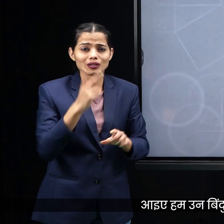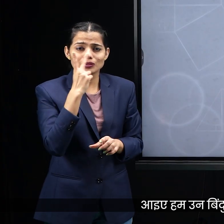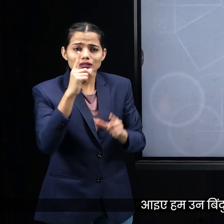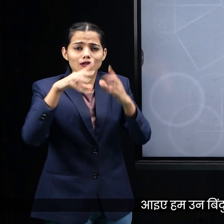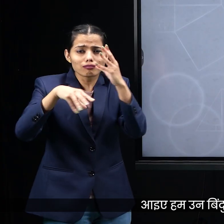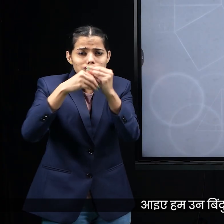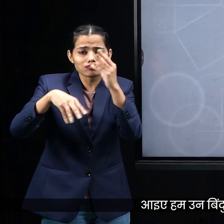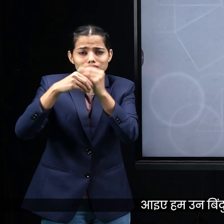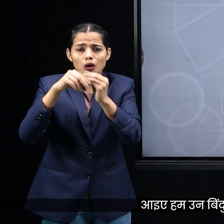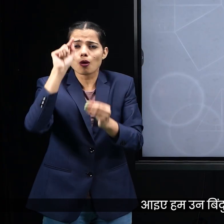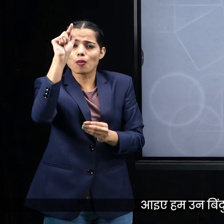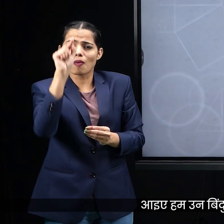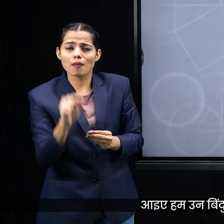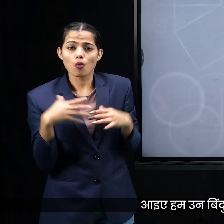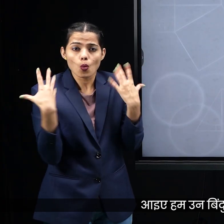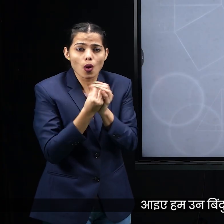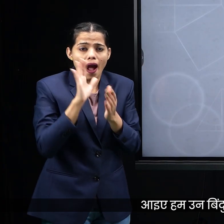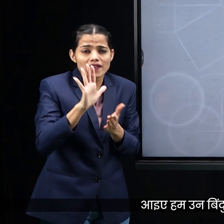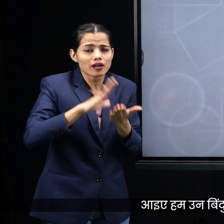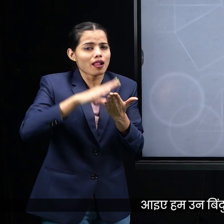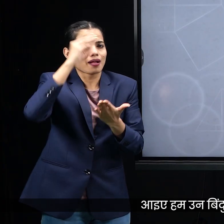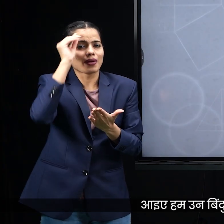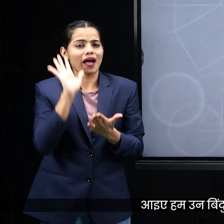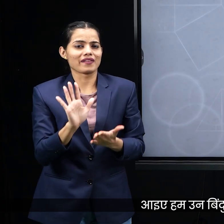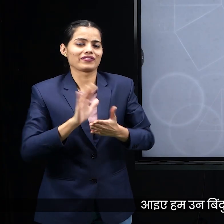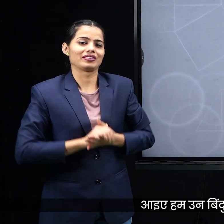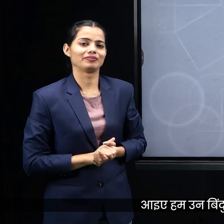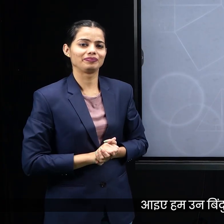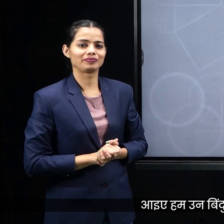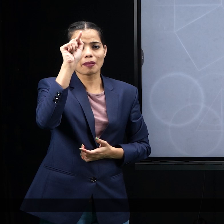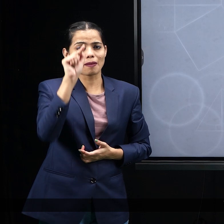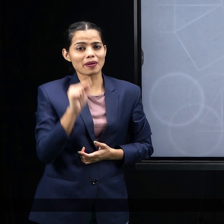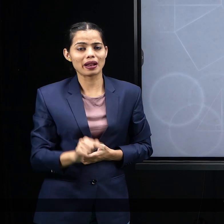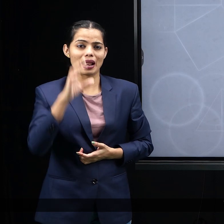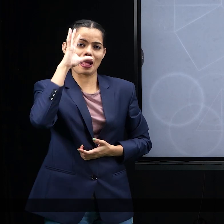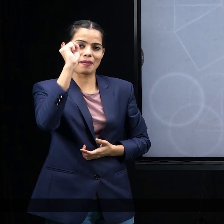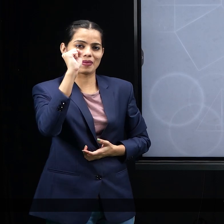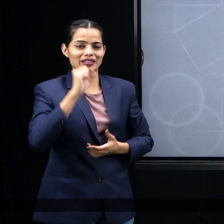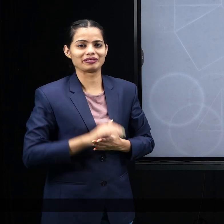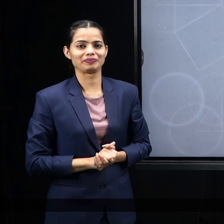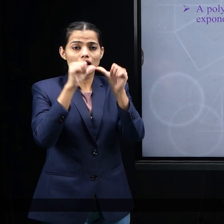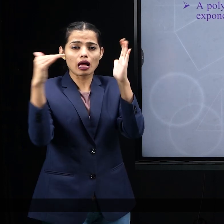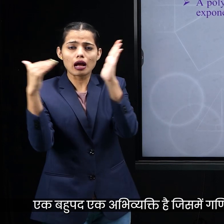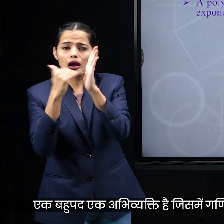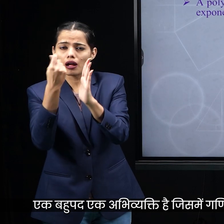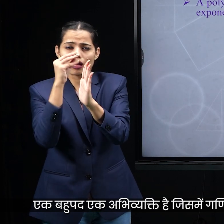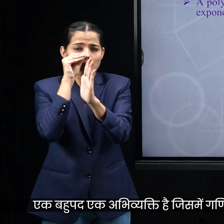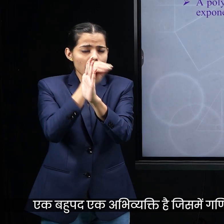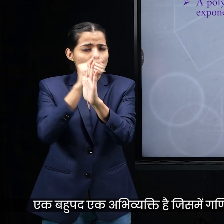आइए हम उन बिंदुओं को संक्षेप में बताएं। याद रखने योग्य बातें: एक बहुपद